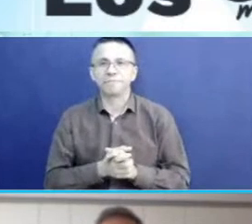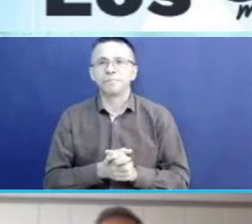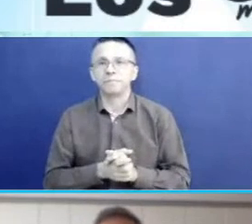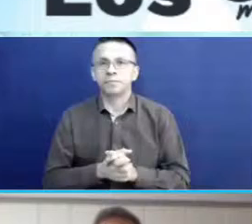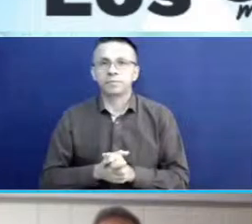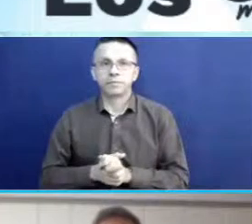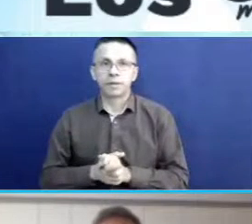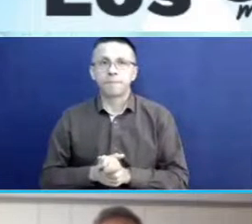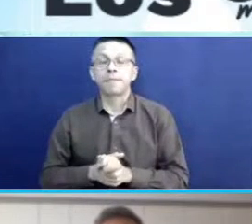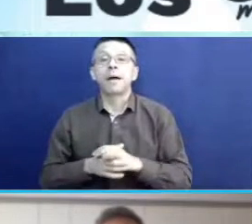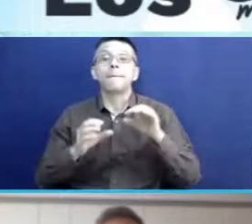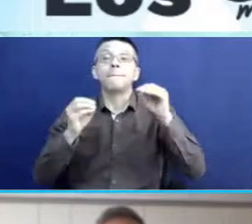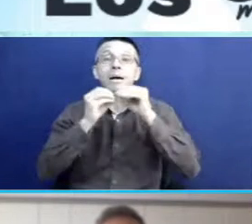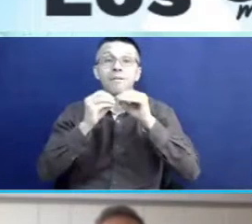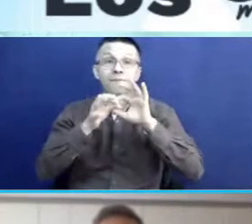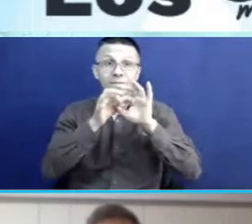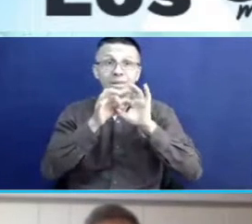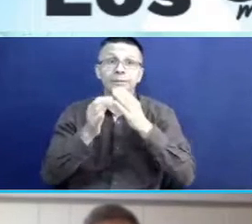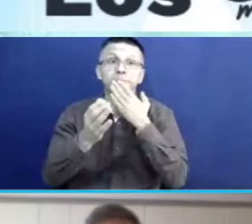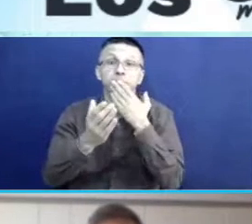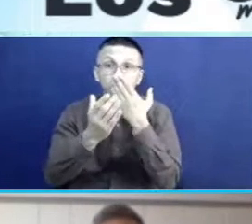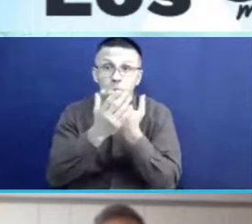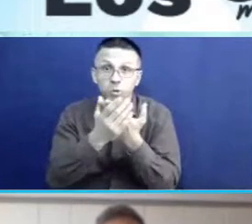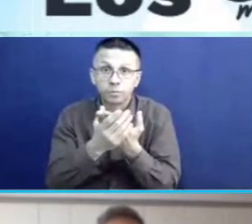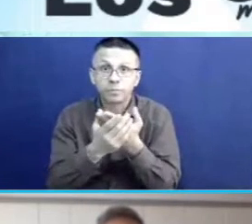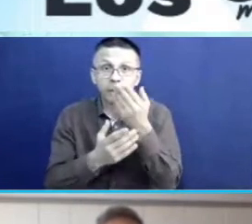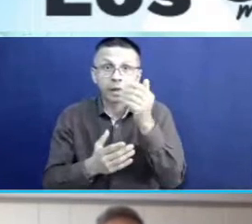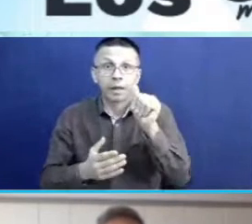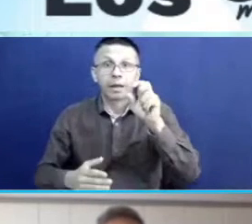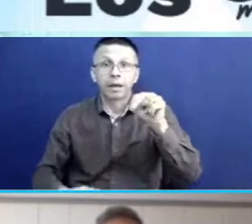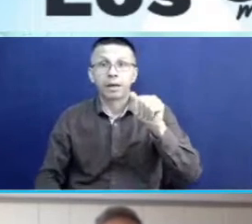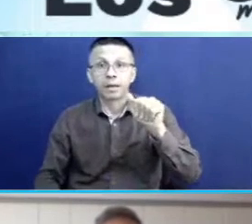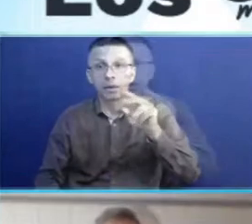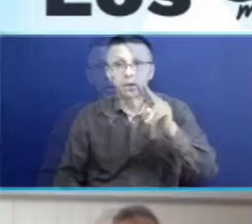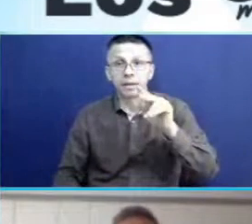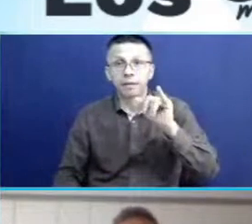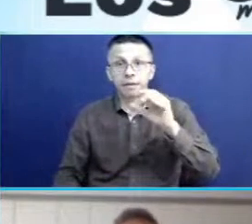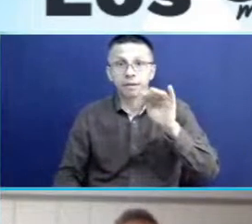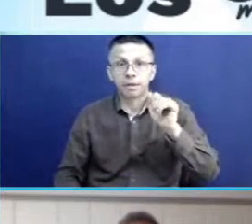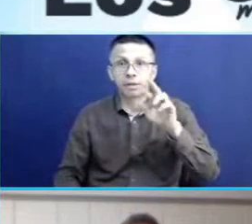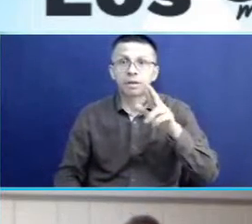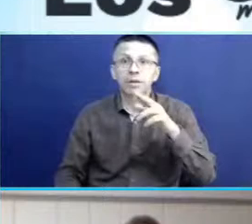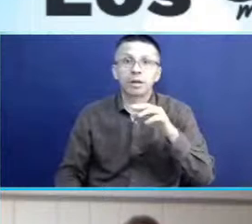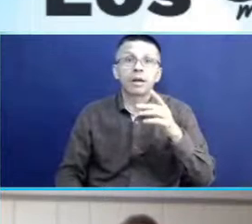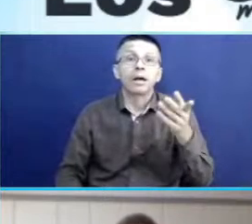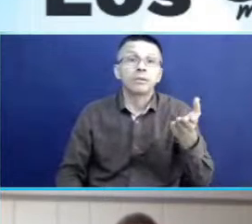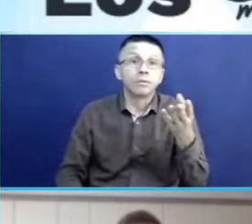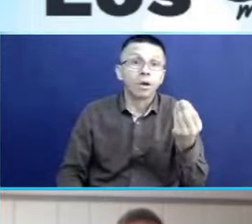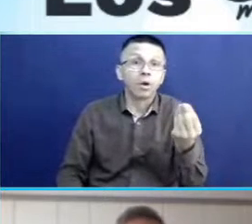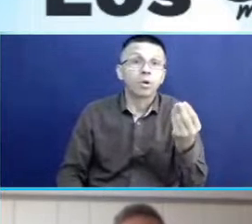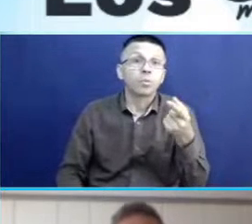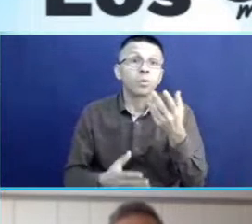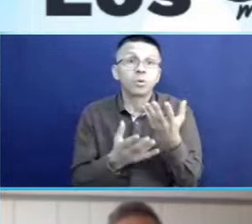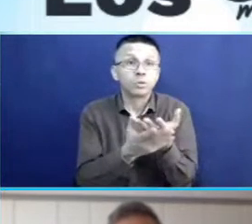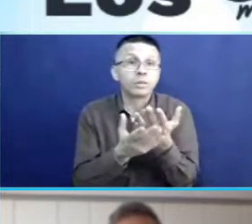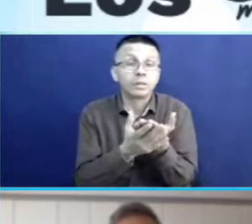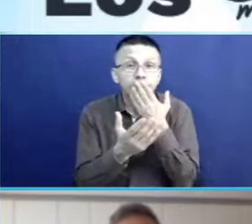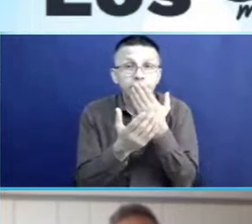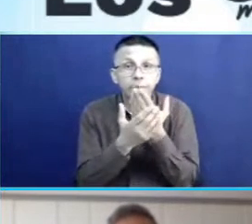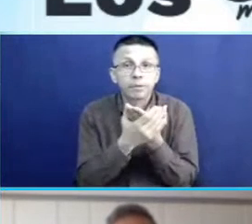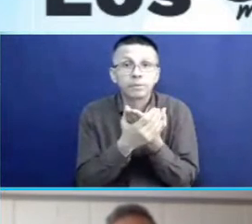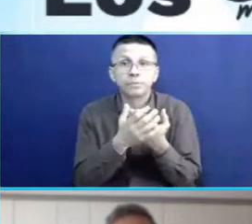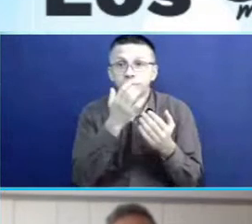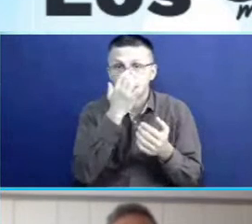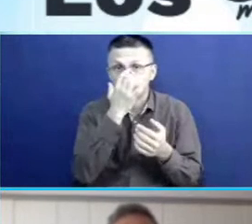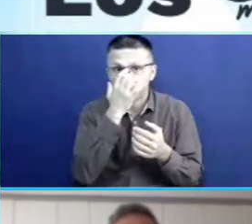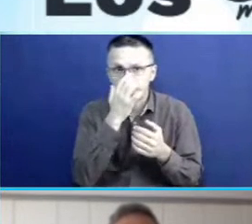Y también a Fenascol, muchísimas gracias. A la Victoria Buccelli, muchísimas gracias también del equipo de la consejería. A Orlando Guerrero, que nos